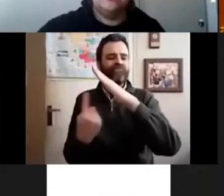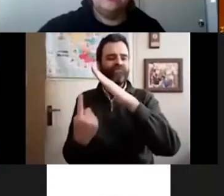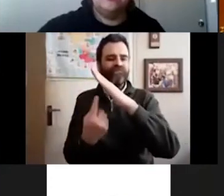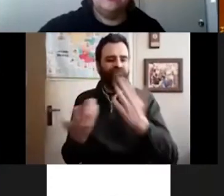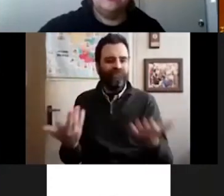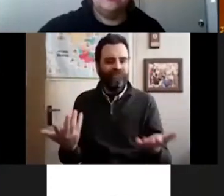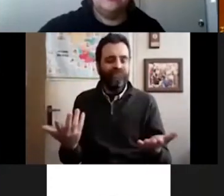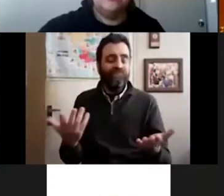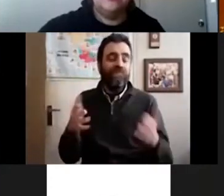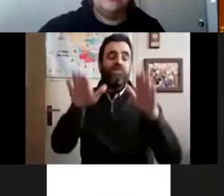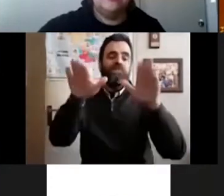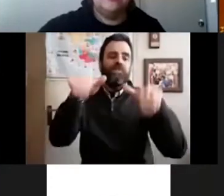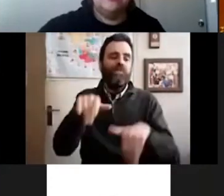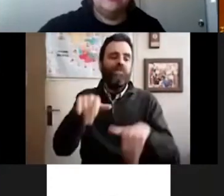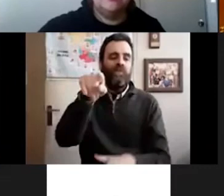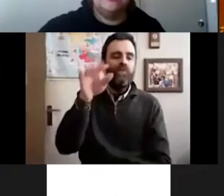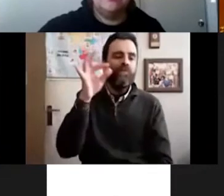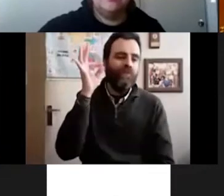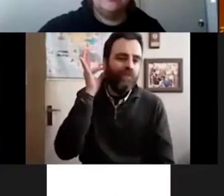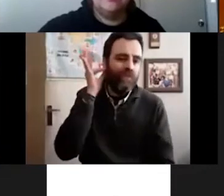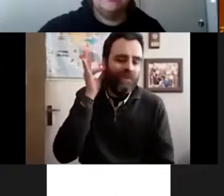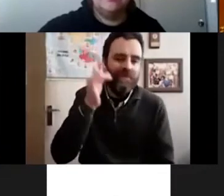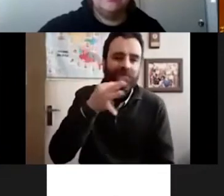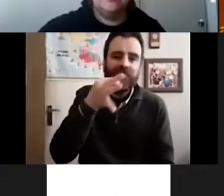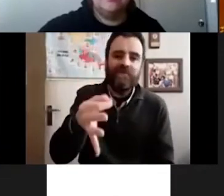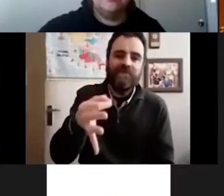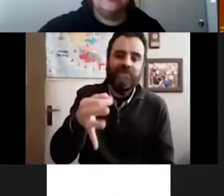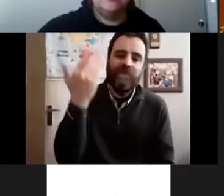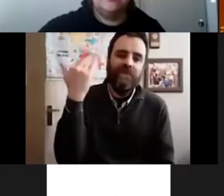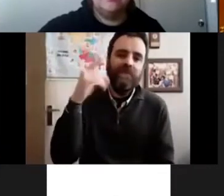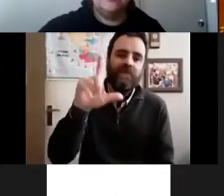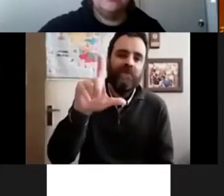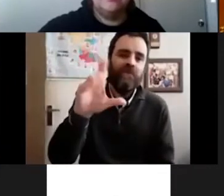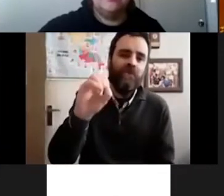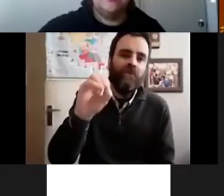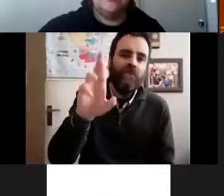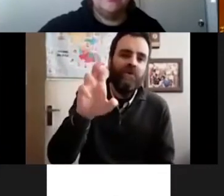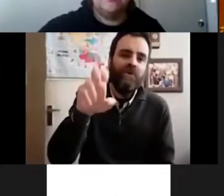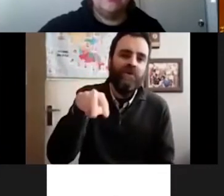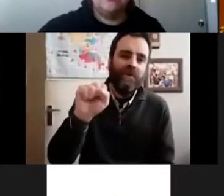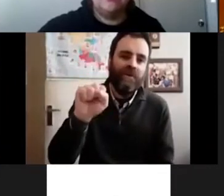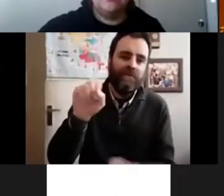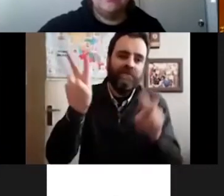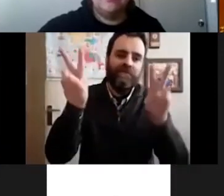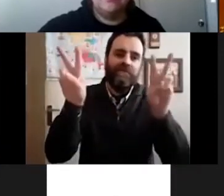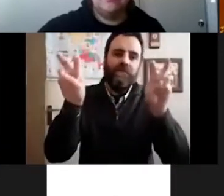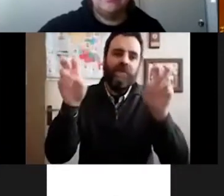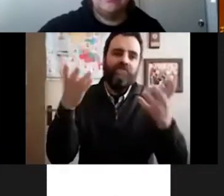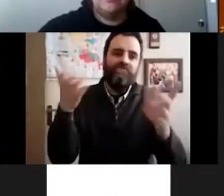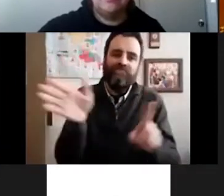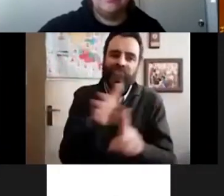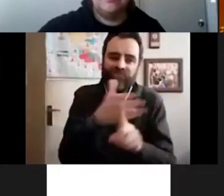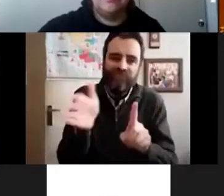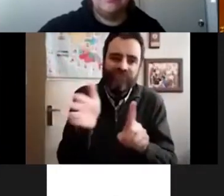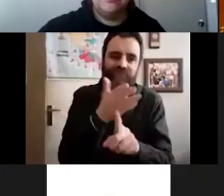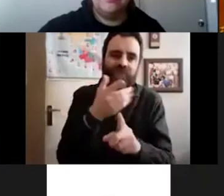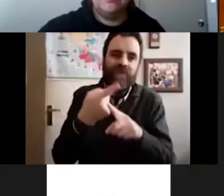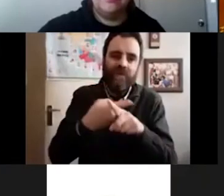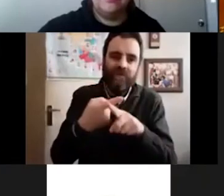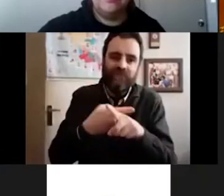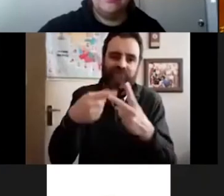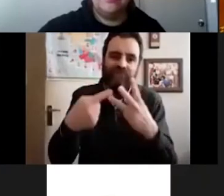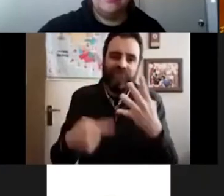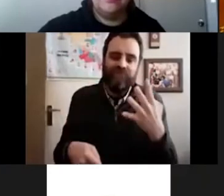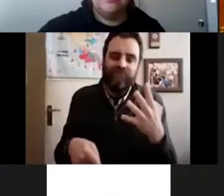sus casas, las situaciones individuales de cada uno. Lo mismo que decía la profesora anteriormente, la profesora Lorena,